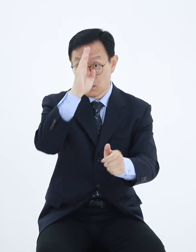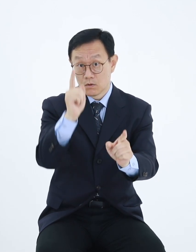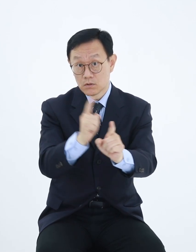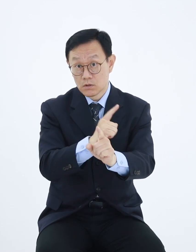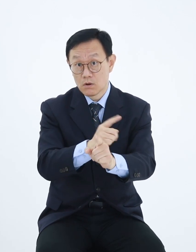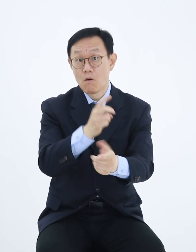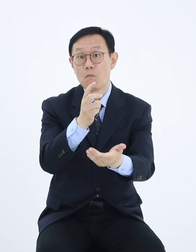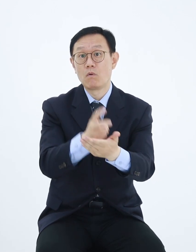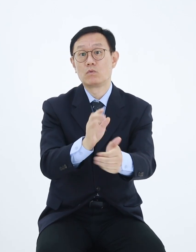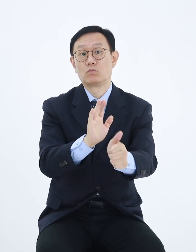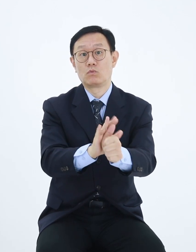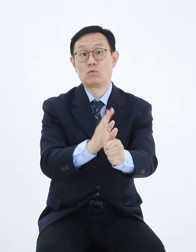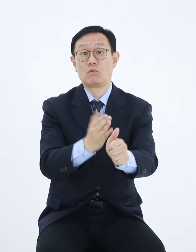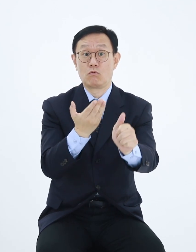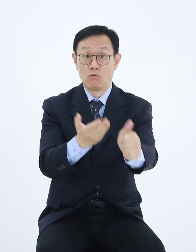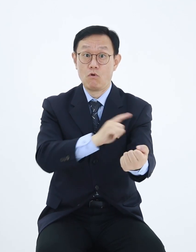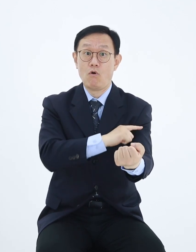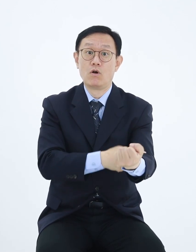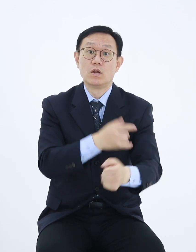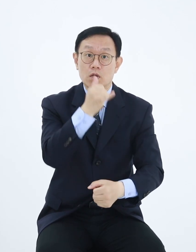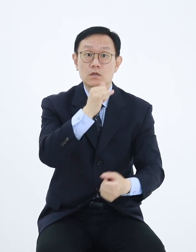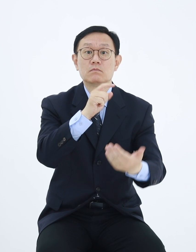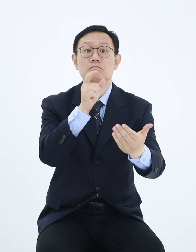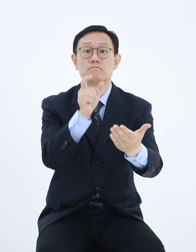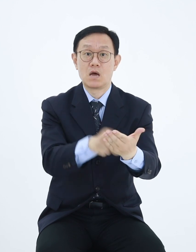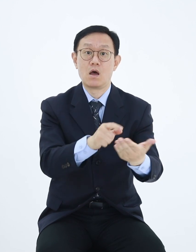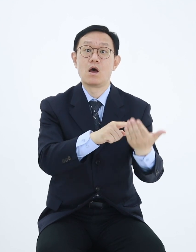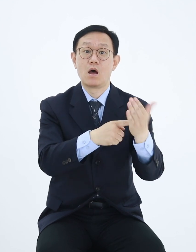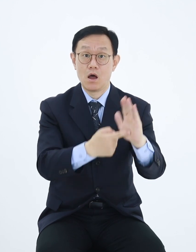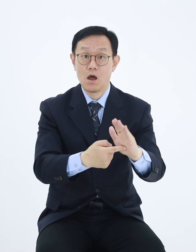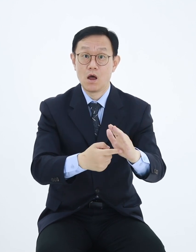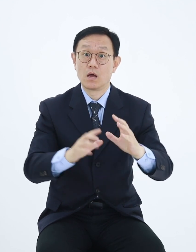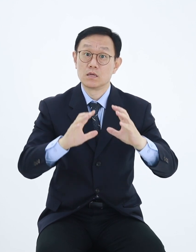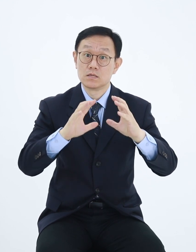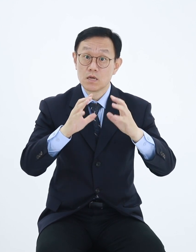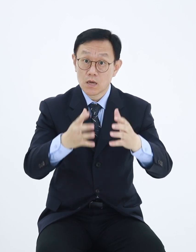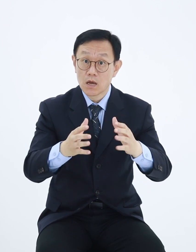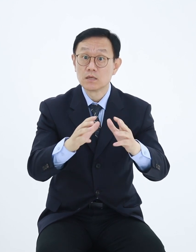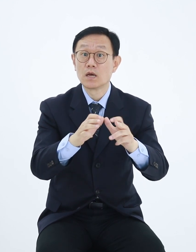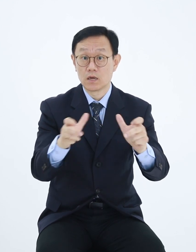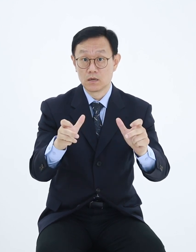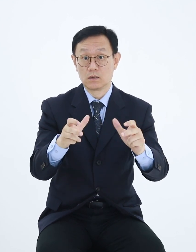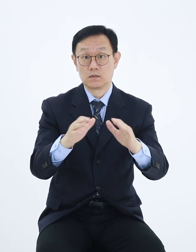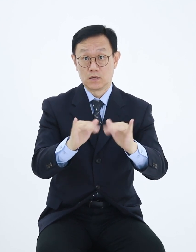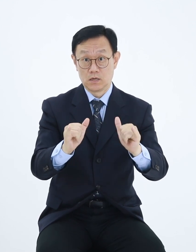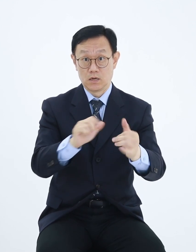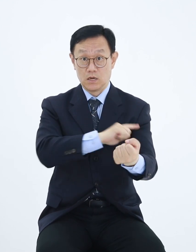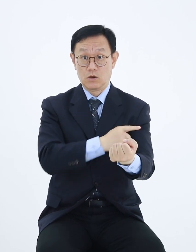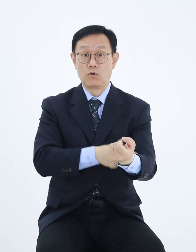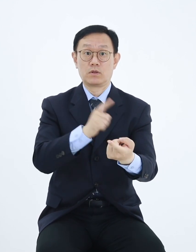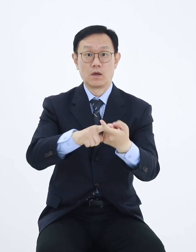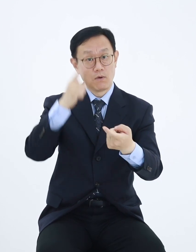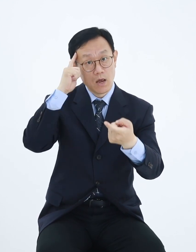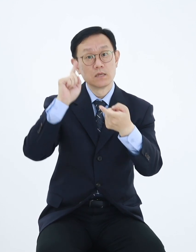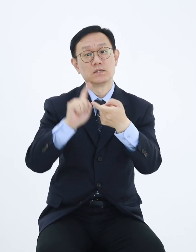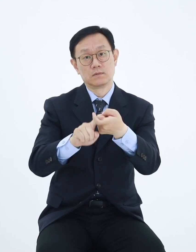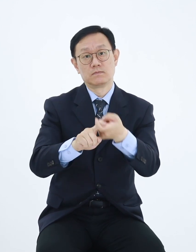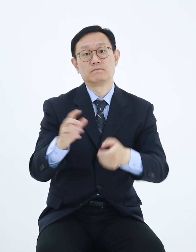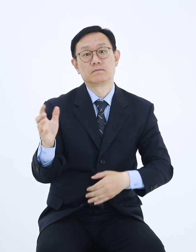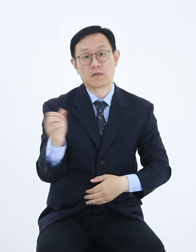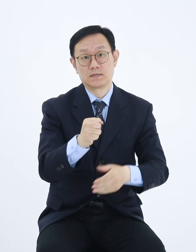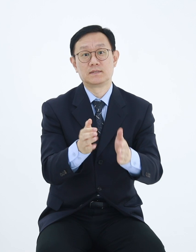치료나 법적인 도움을 받을 권리가 있음을 규정하면서 전 세계인은 장애인의 인권에 대해 관심을 두게 되었습니다.